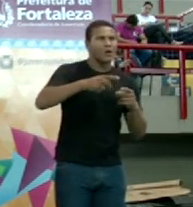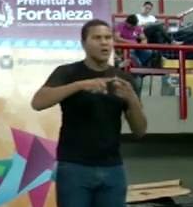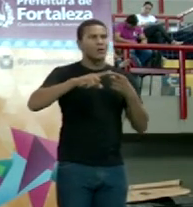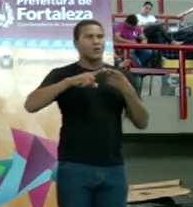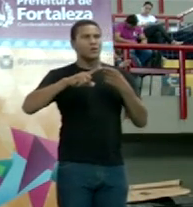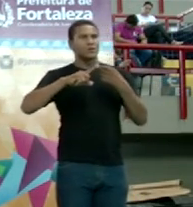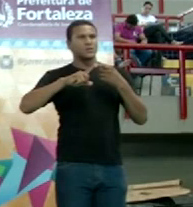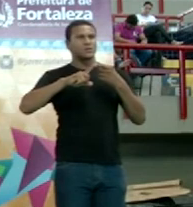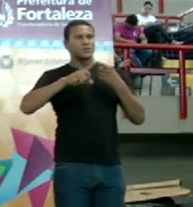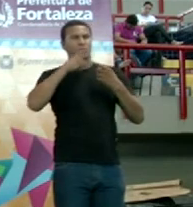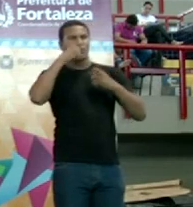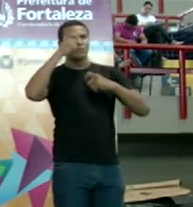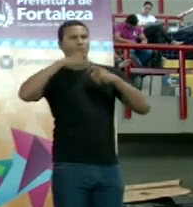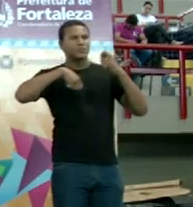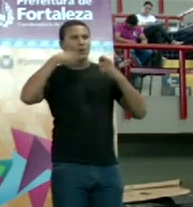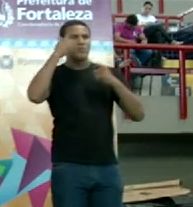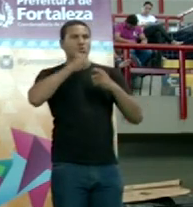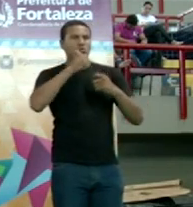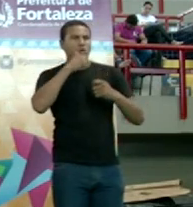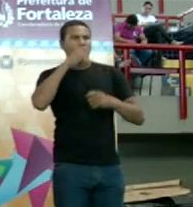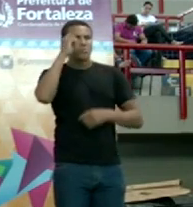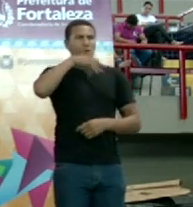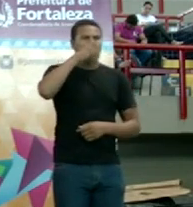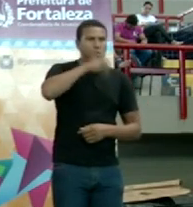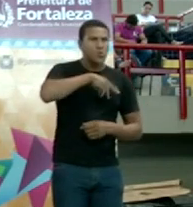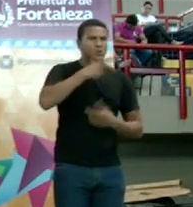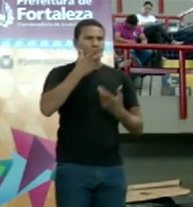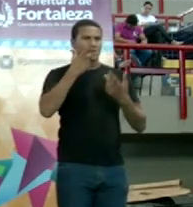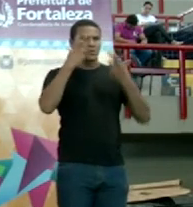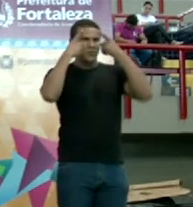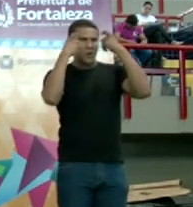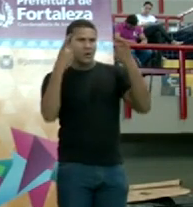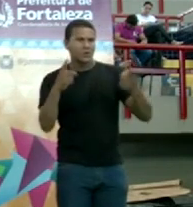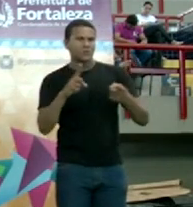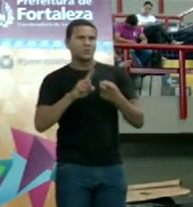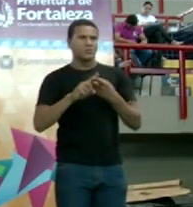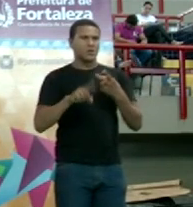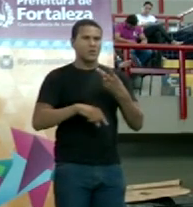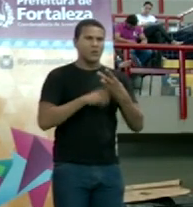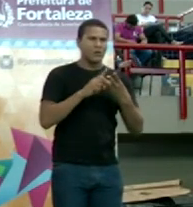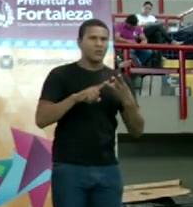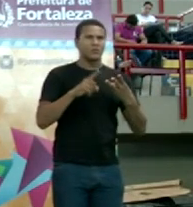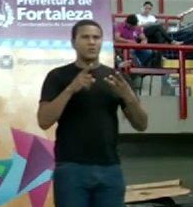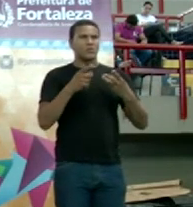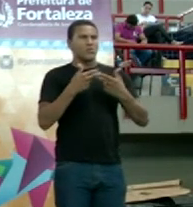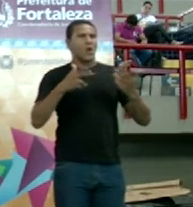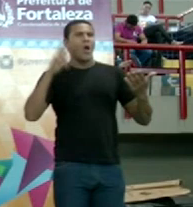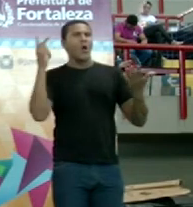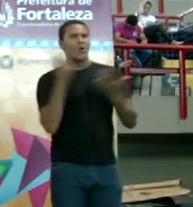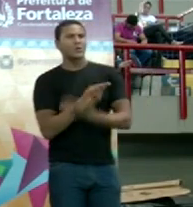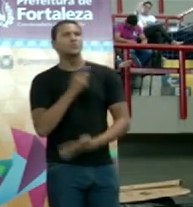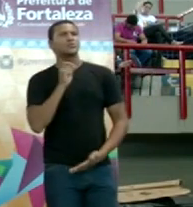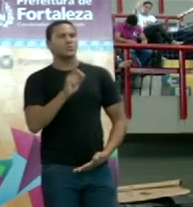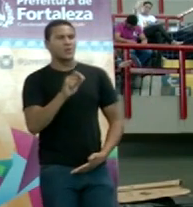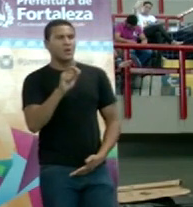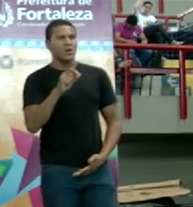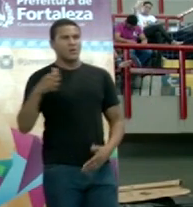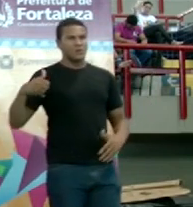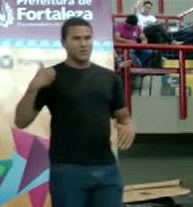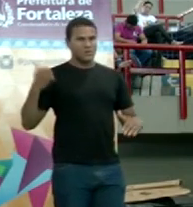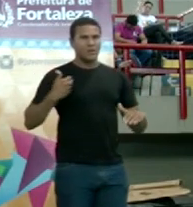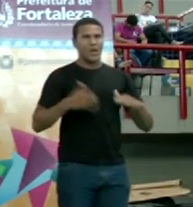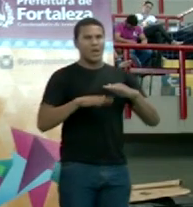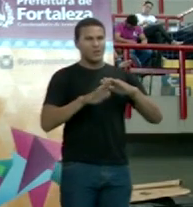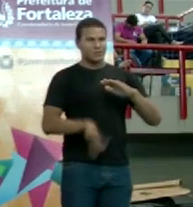estupros e assassinatos. Tem uma vírgula antes do como. tá? Serem cometidos por crianças